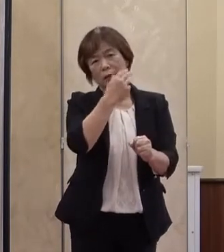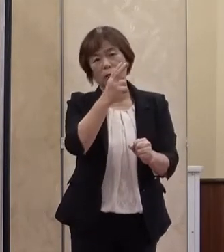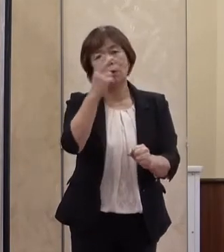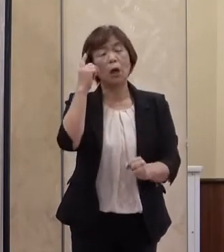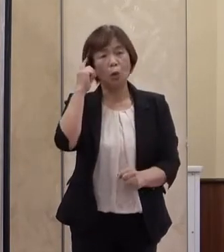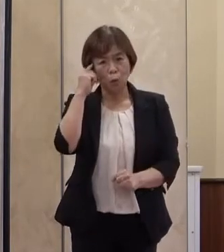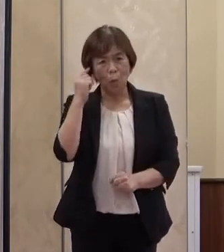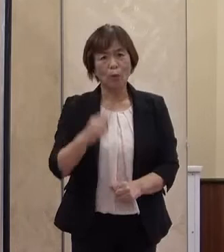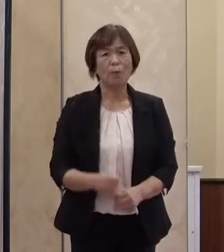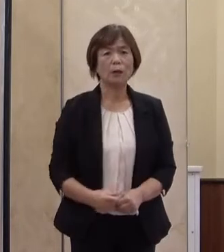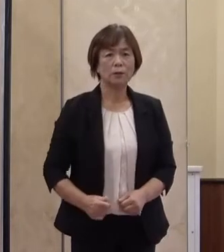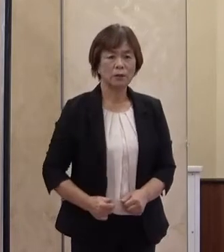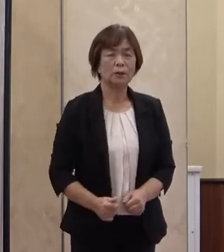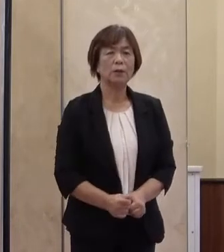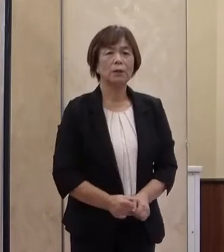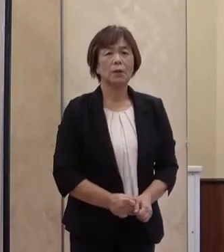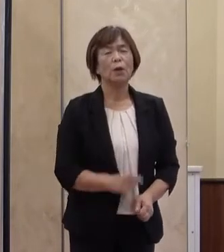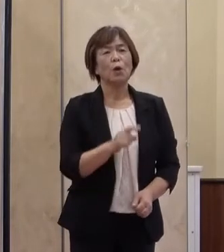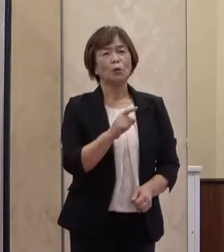その具体的な